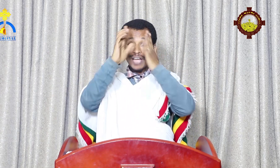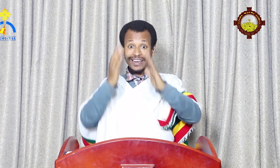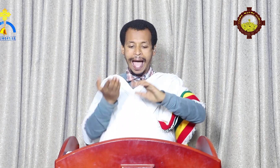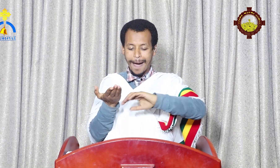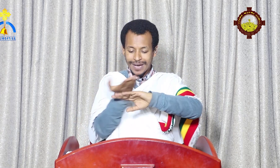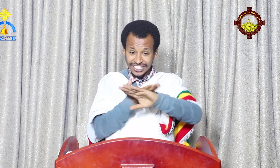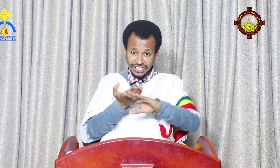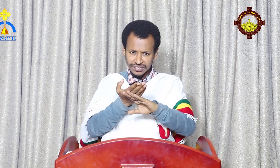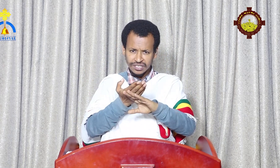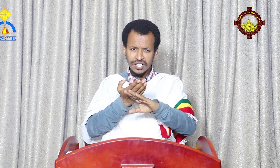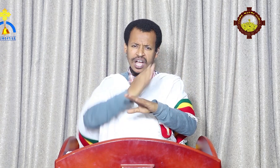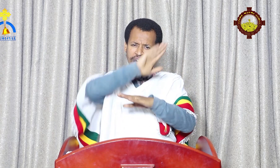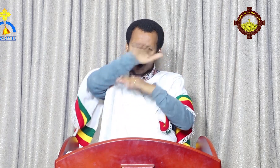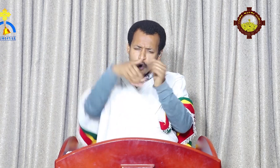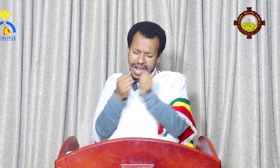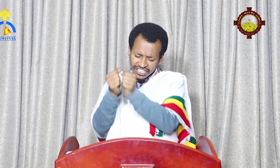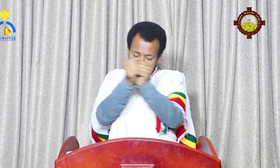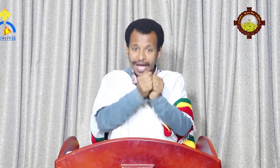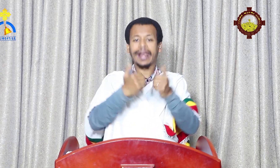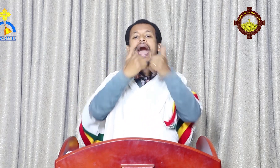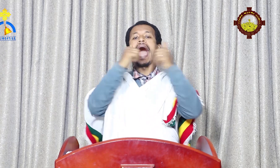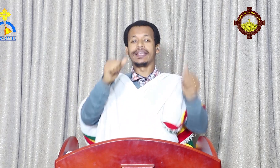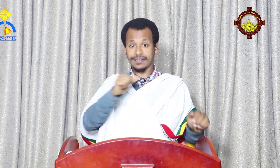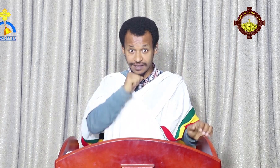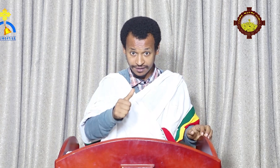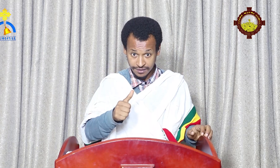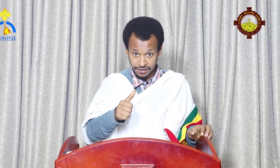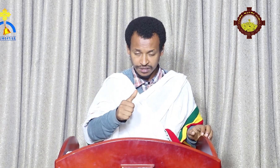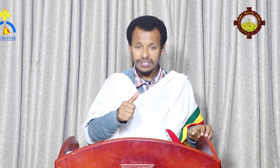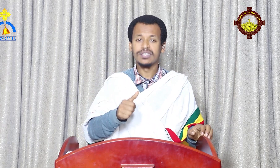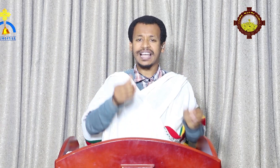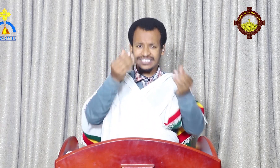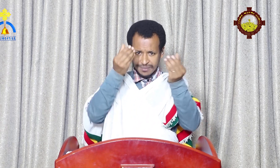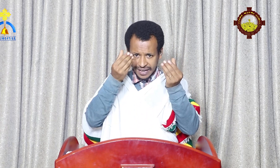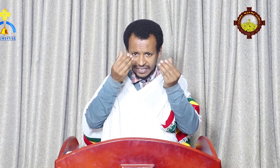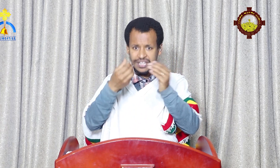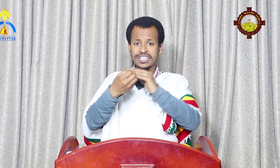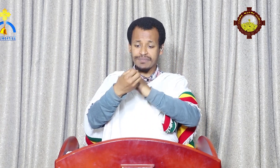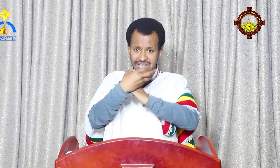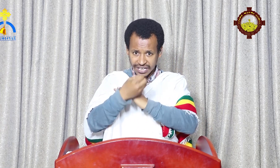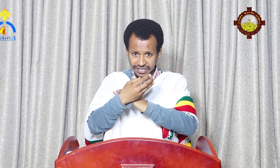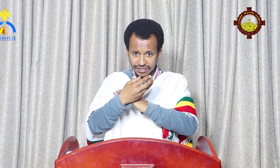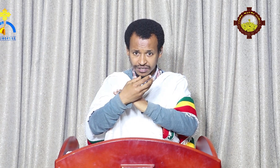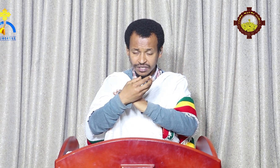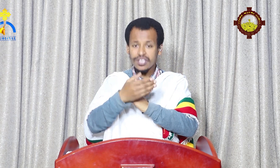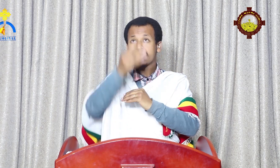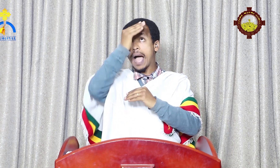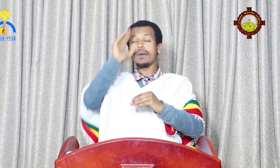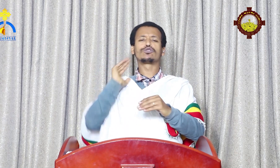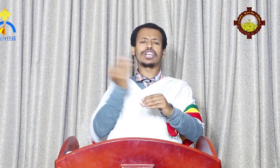ቅዱሳን አማላጅነት ከሁላች ጋር አይለ ያሰማር የመከረን